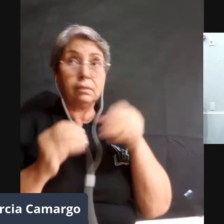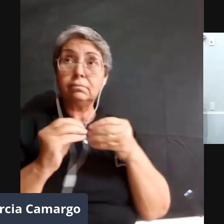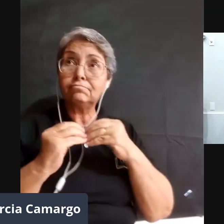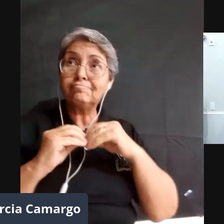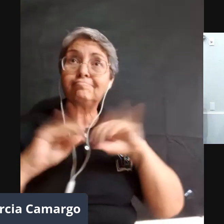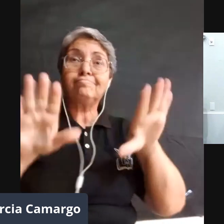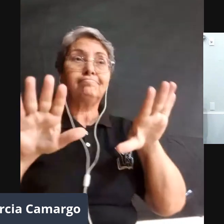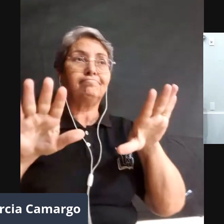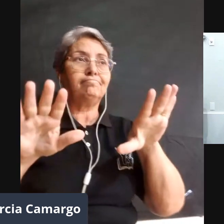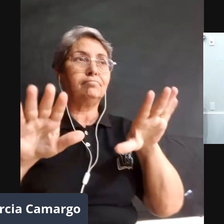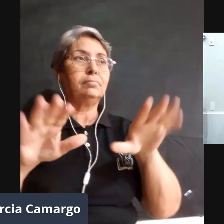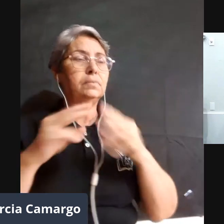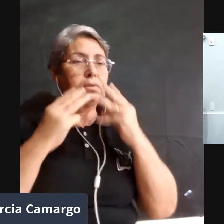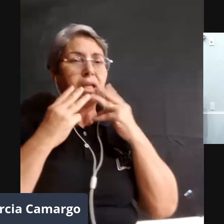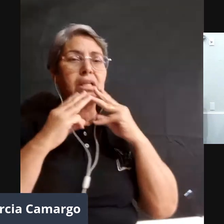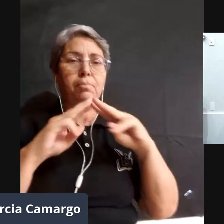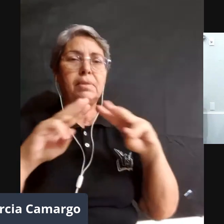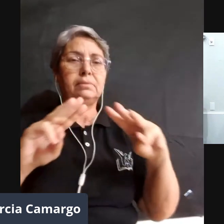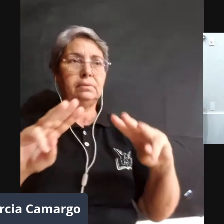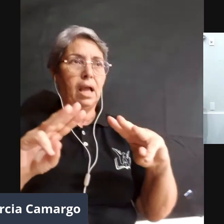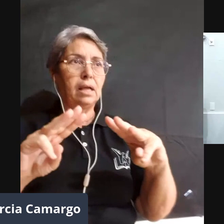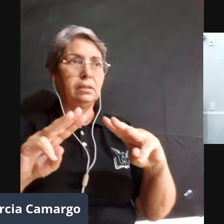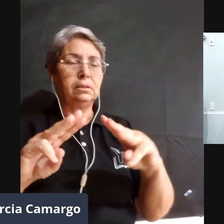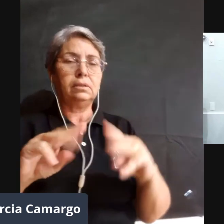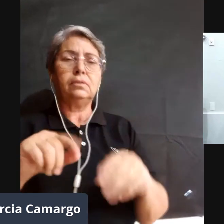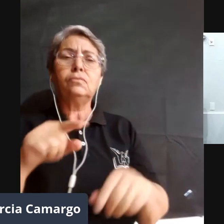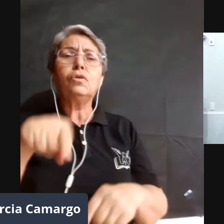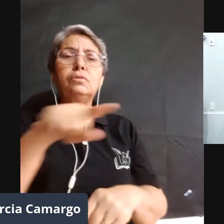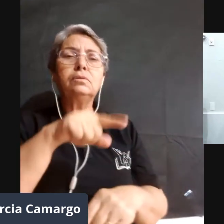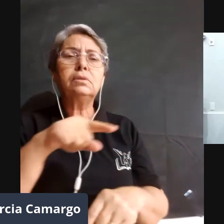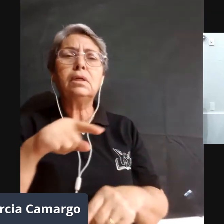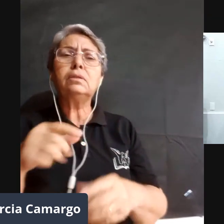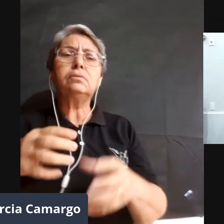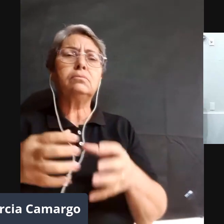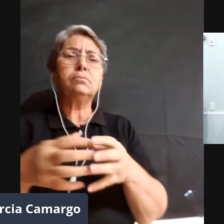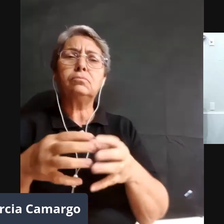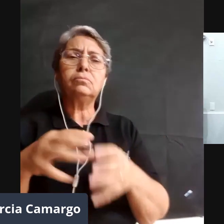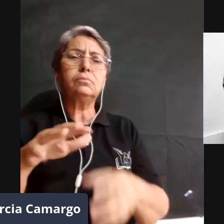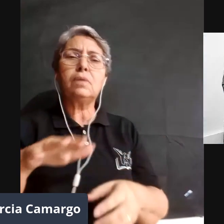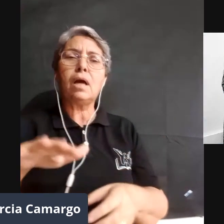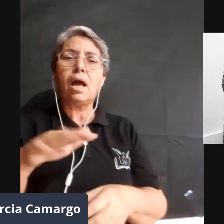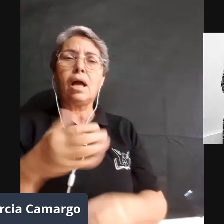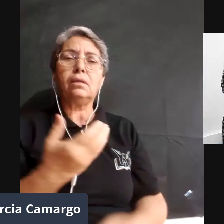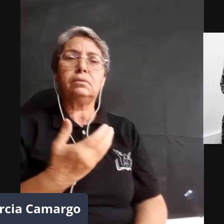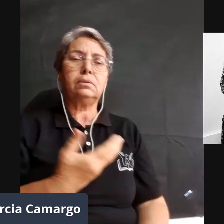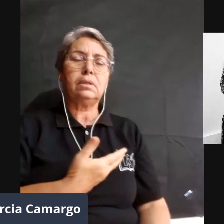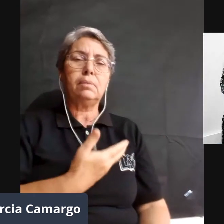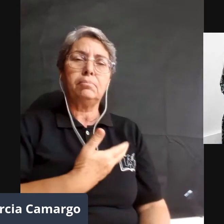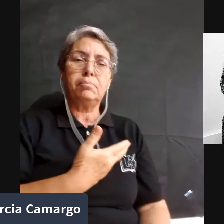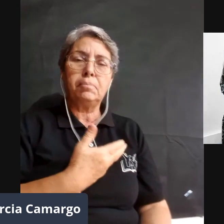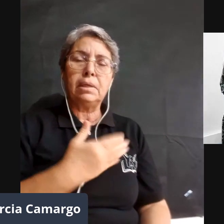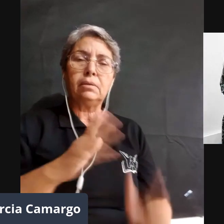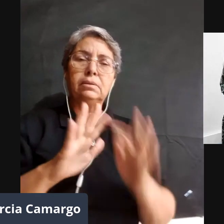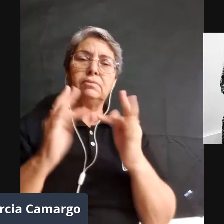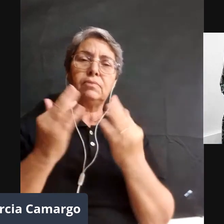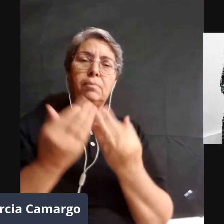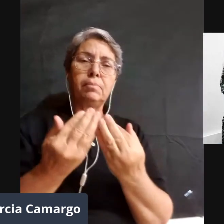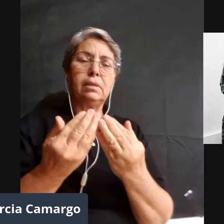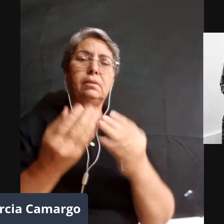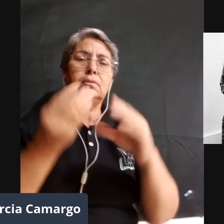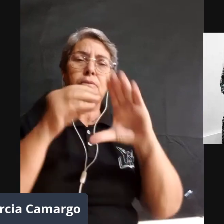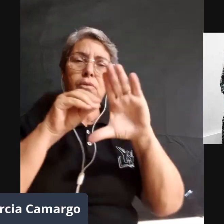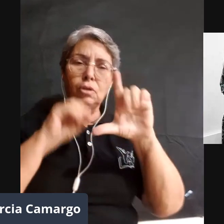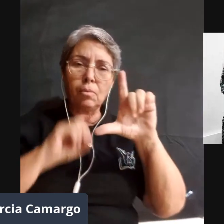mensagem. Você, dentro do seu círculo de influência, dos seus amigos, dos seus familiares, compartilhe essas mensagens que